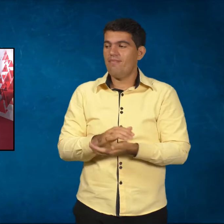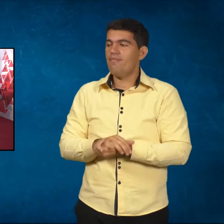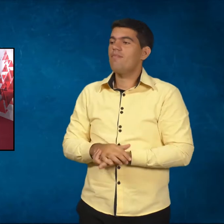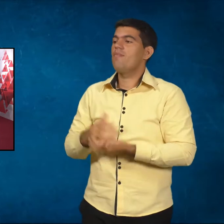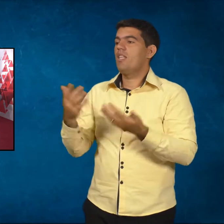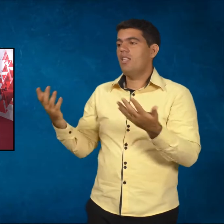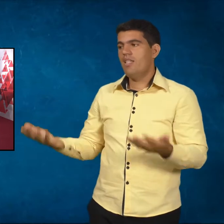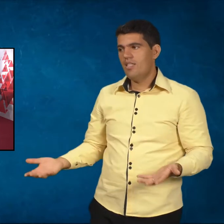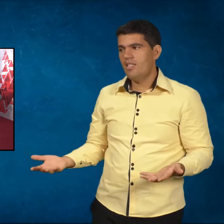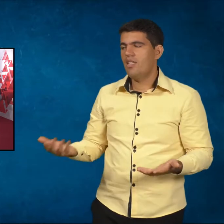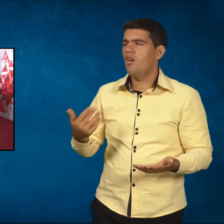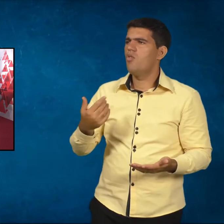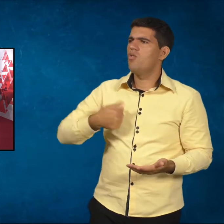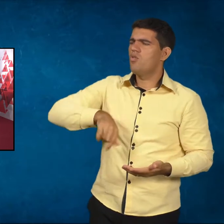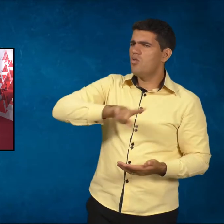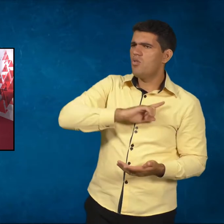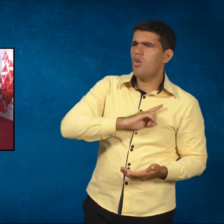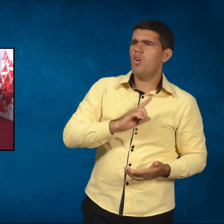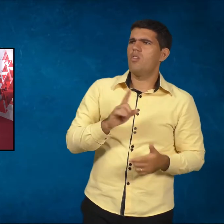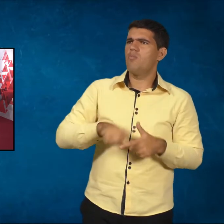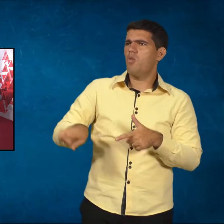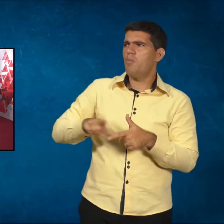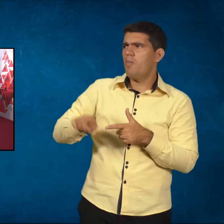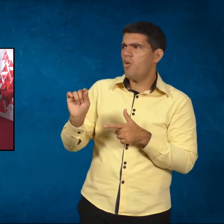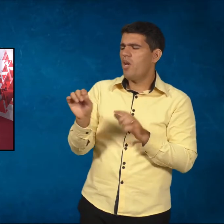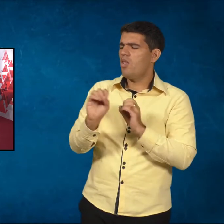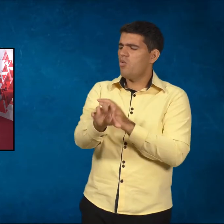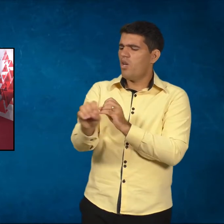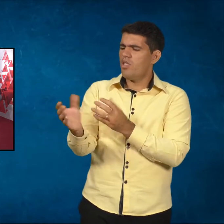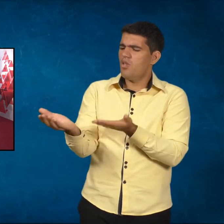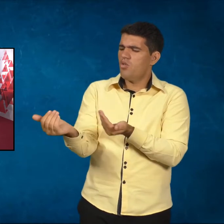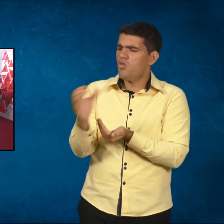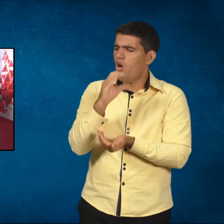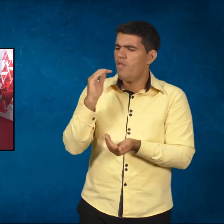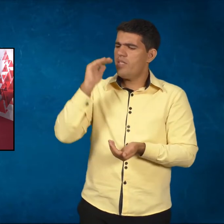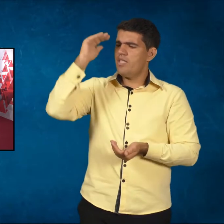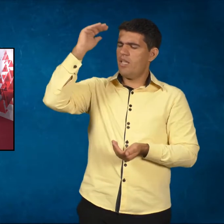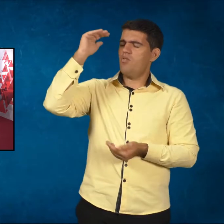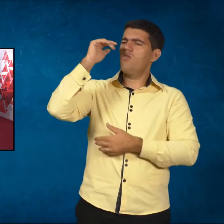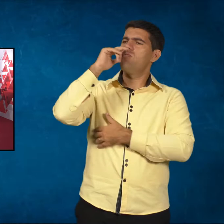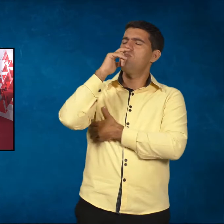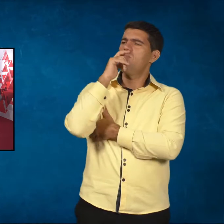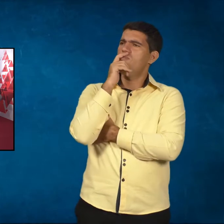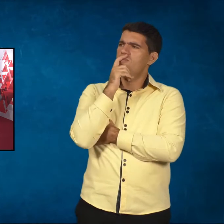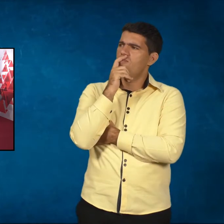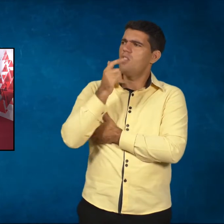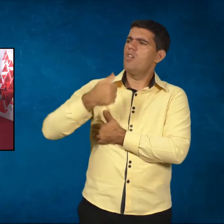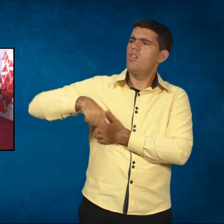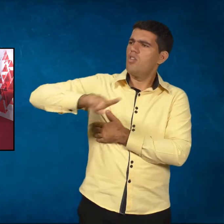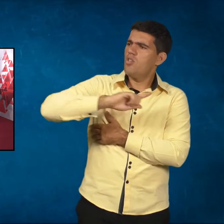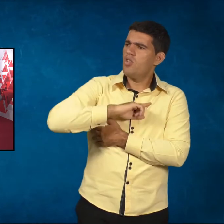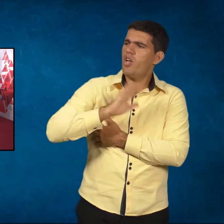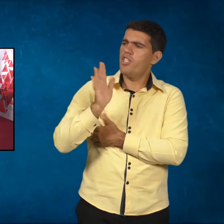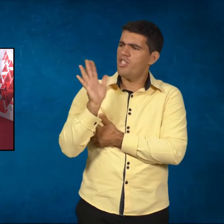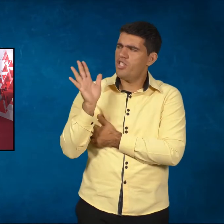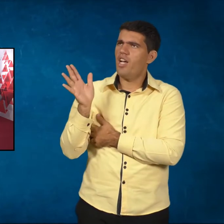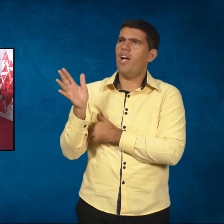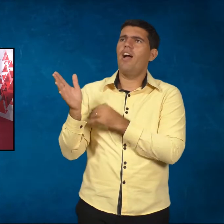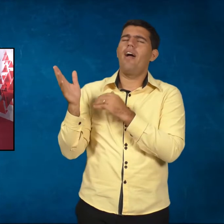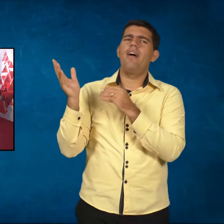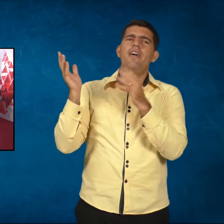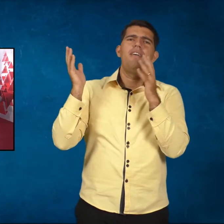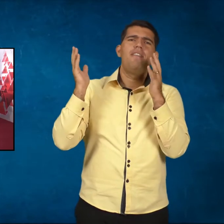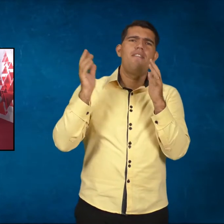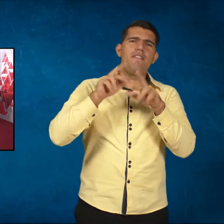problema é que nós ainda estamos digamos quando você fala em educação de jovens e adultos o que vem oi linda apesar de já